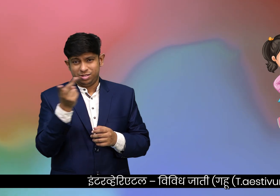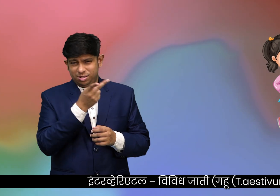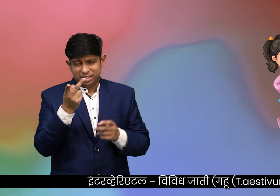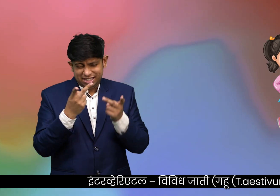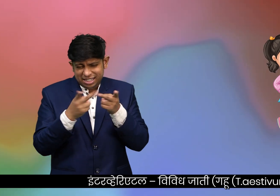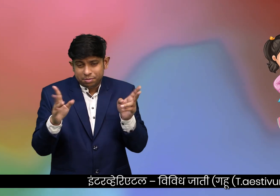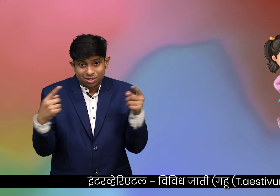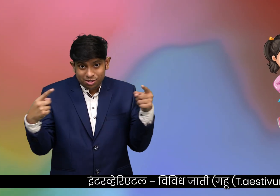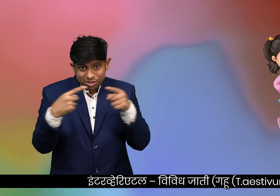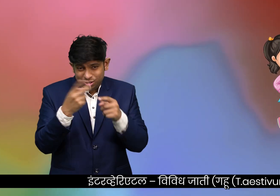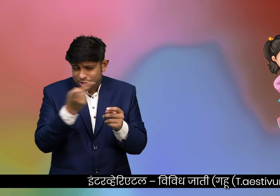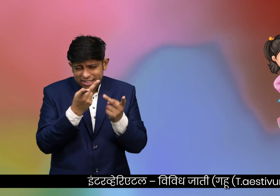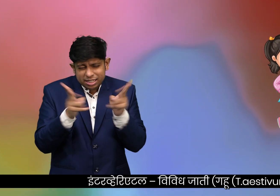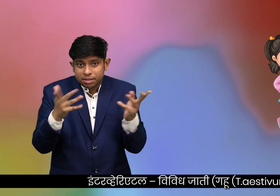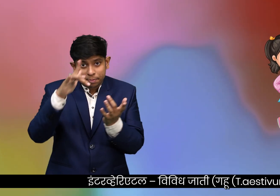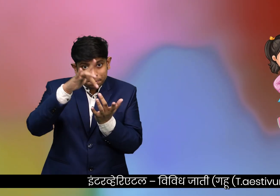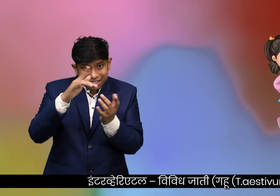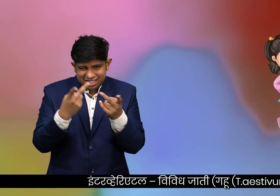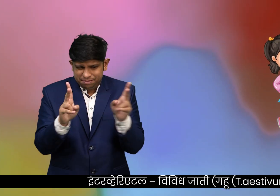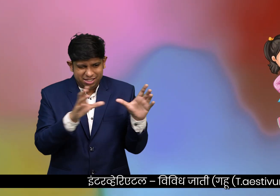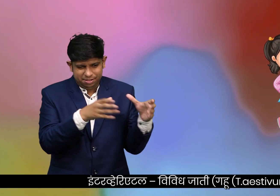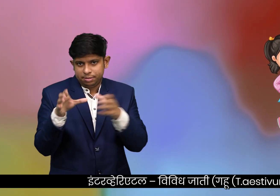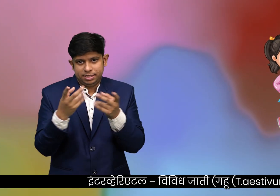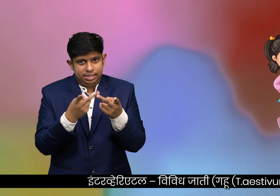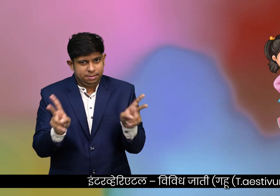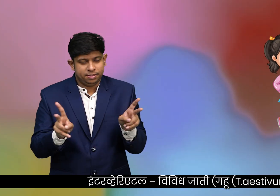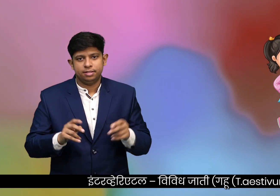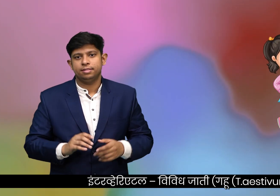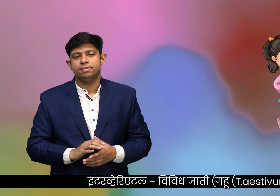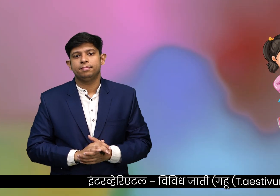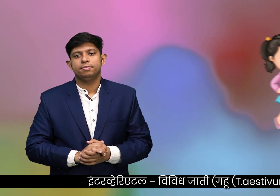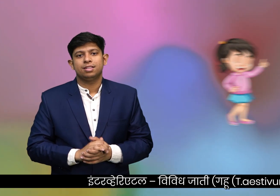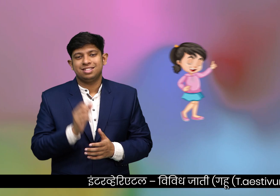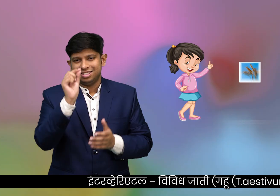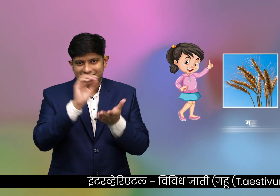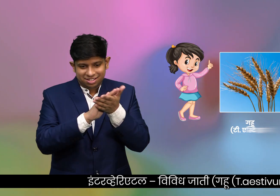इंटरव्हेरिएटल विविध जाती. गहू टी एस्टिवम,